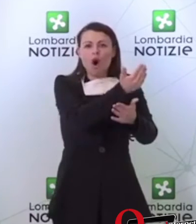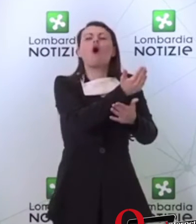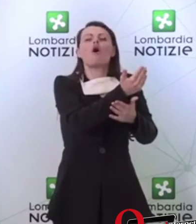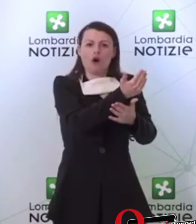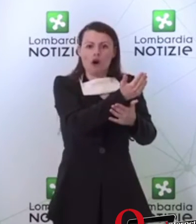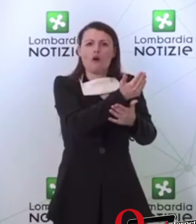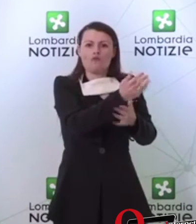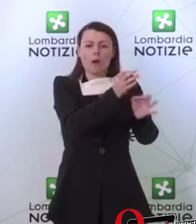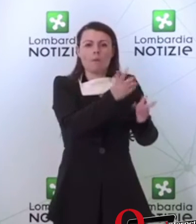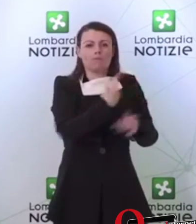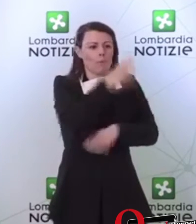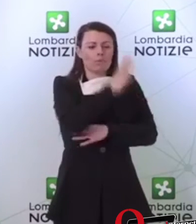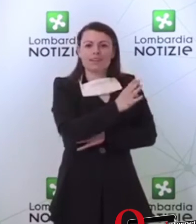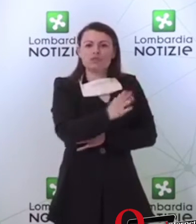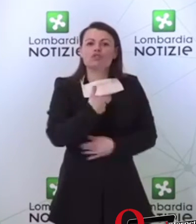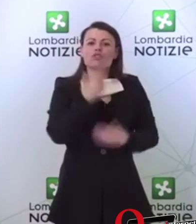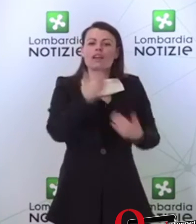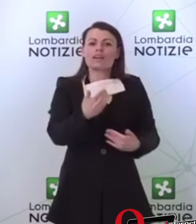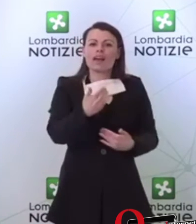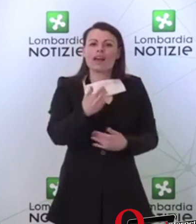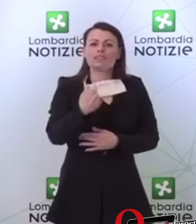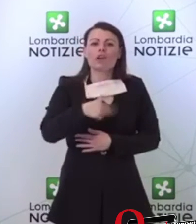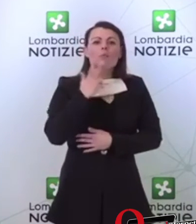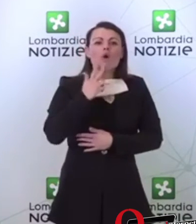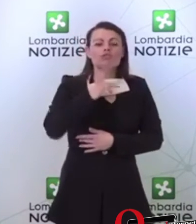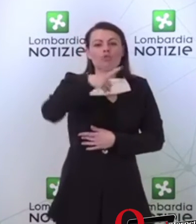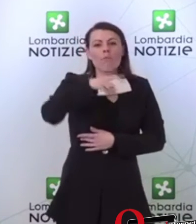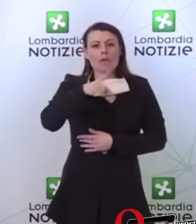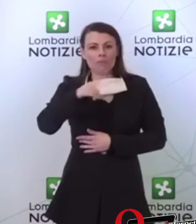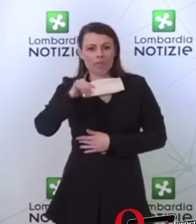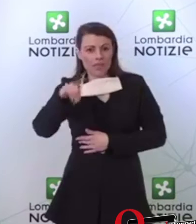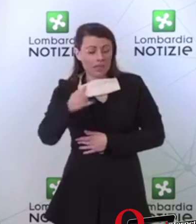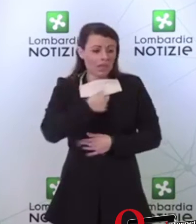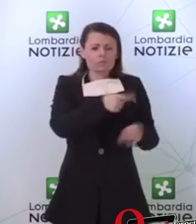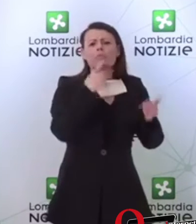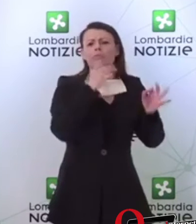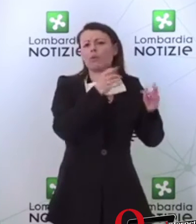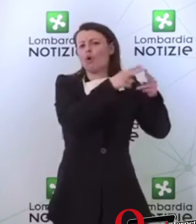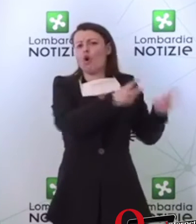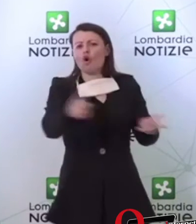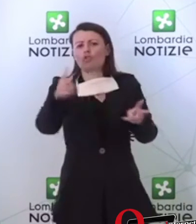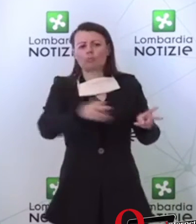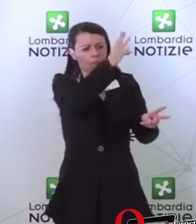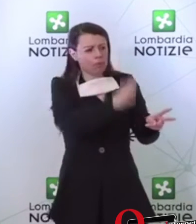parte di Monsignor Delpini, il quale ha benedetto l'ospedale, ha benedetto